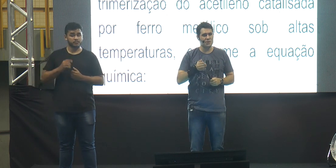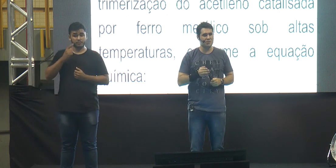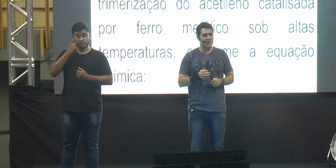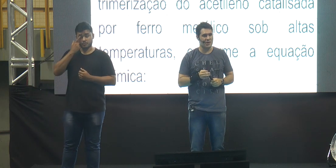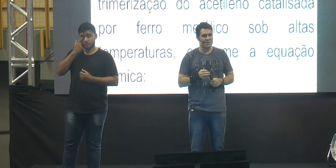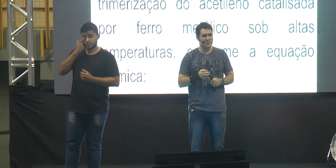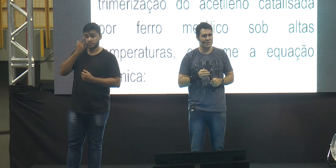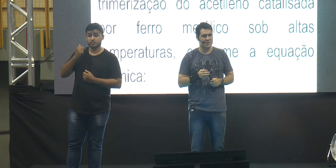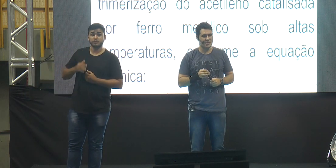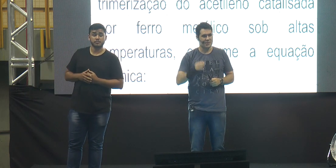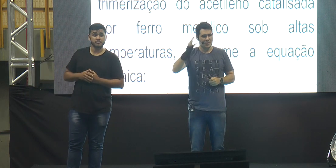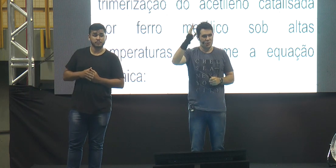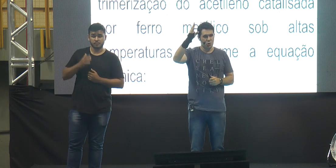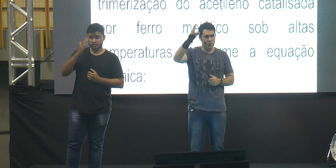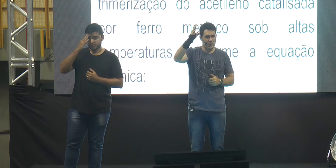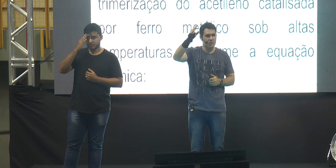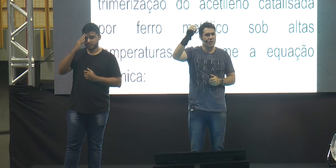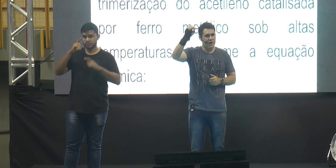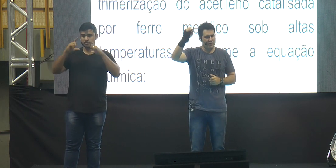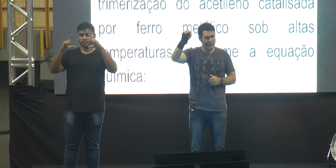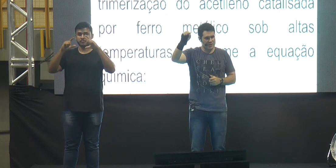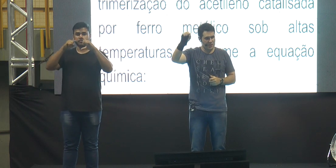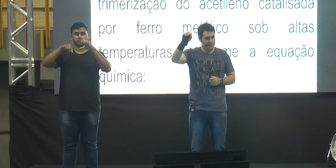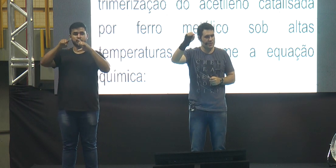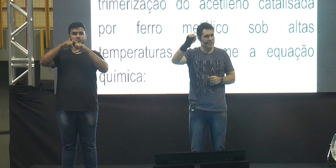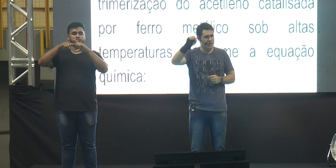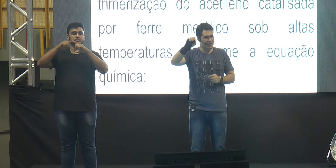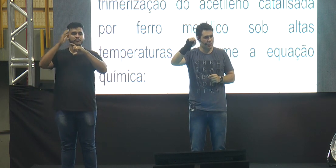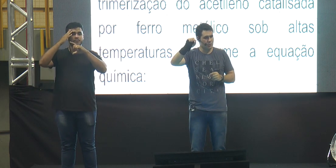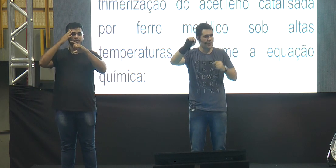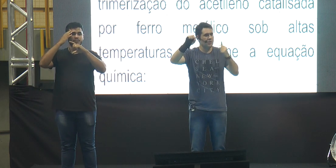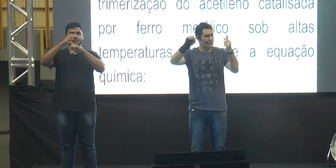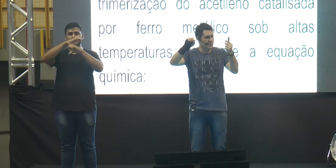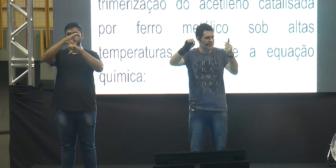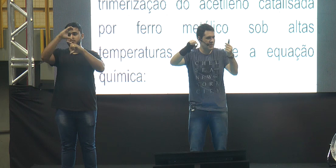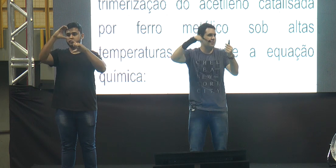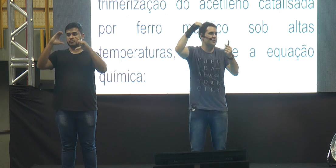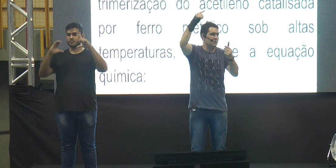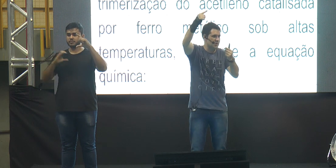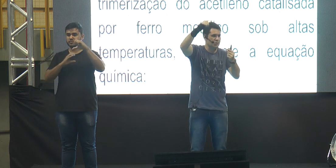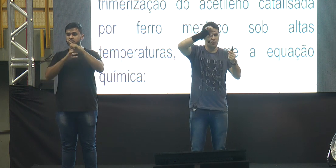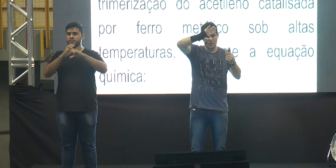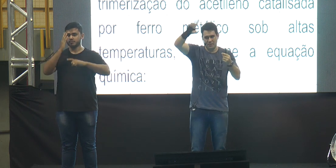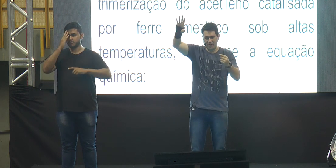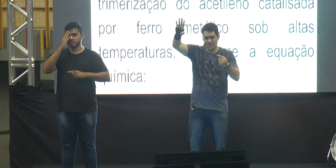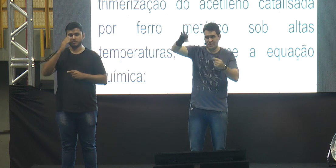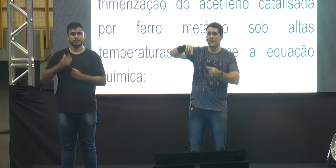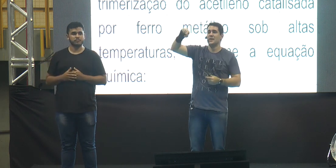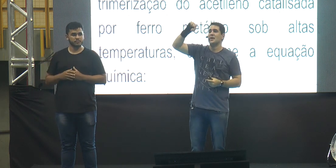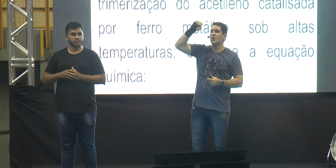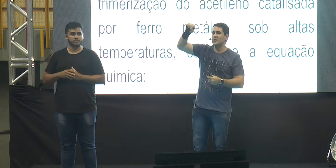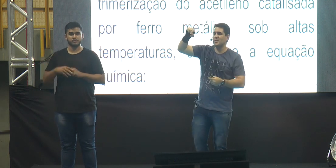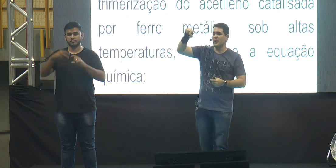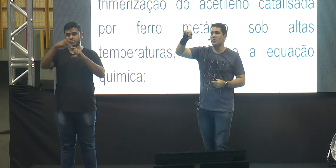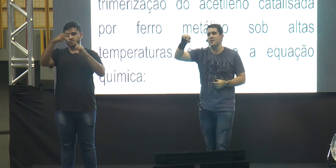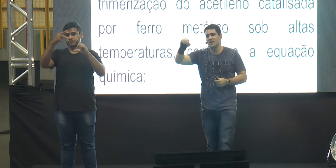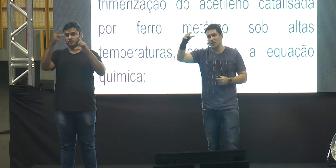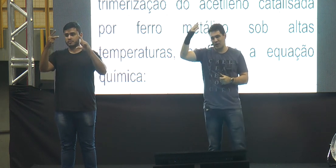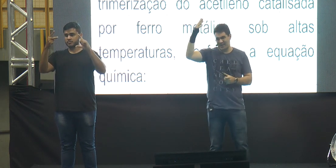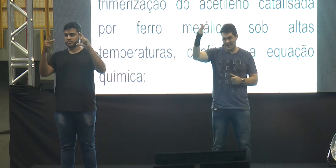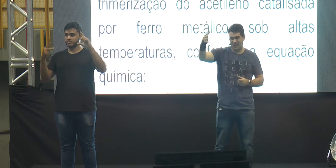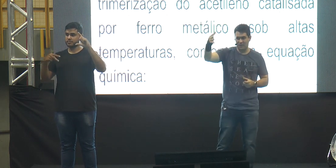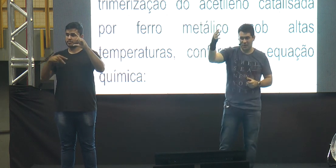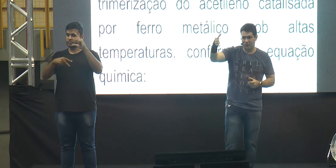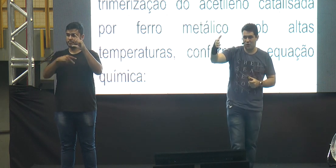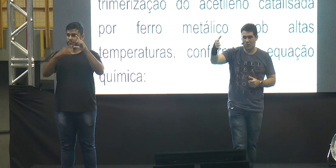ligações duplas alternadas. Dupla, aí vem uma simples, aí uma dupla, outra simples, outra dupla. Beleza? Quando você pega o